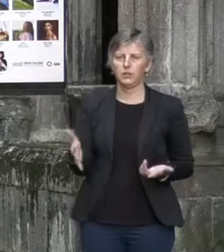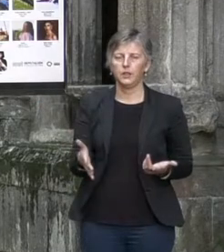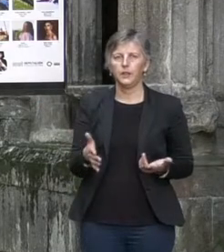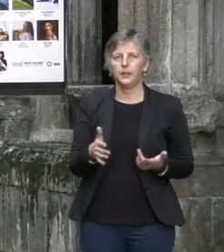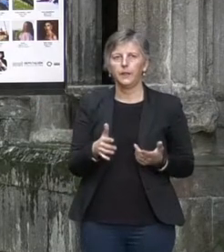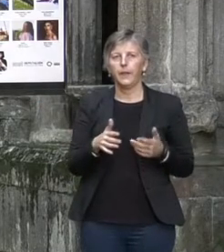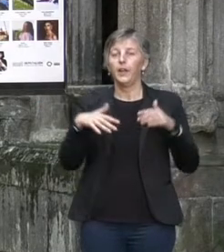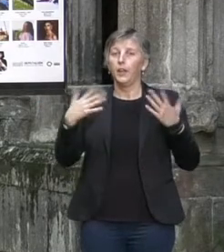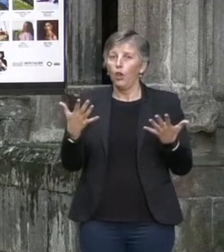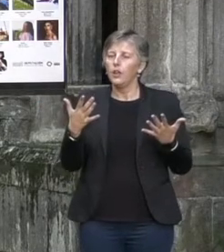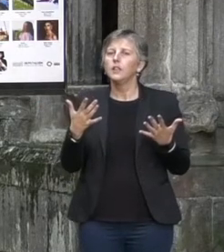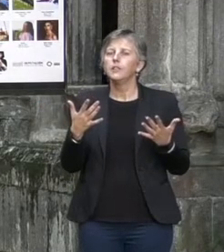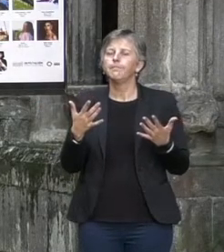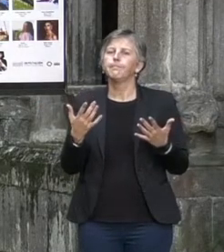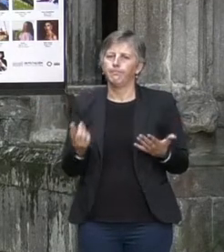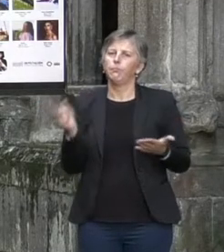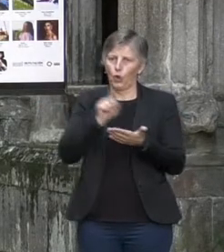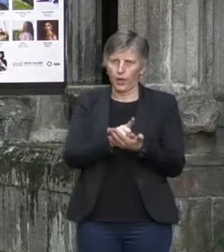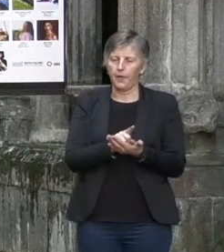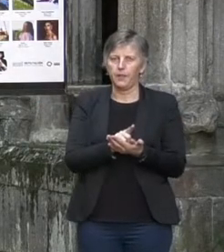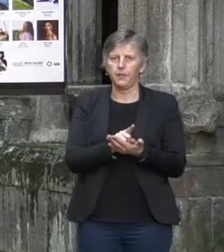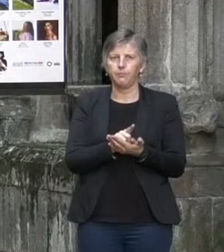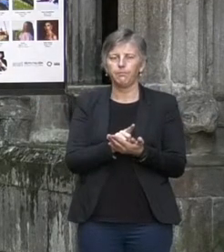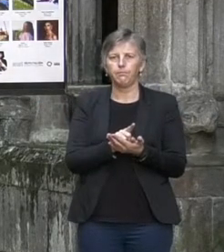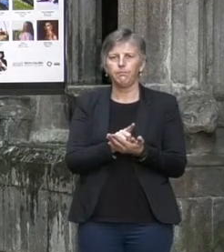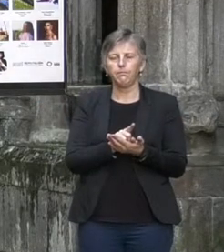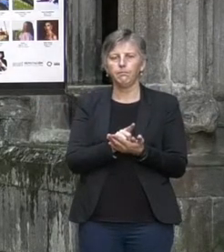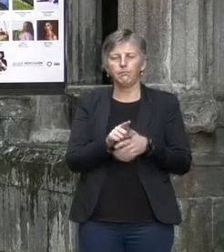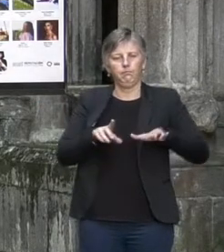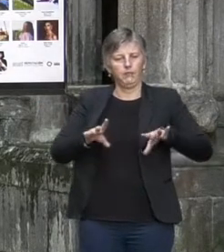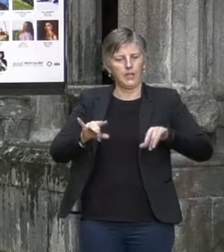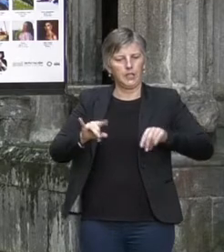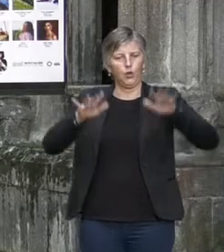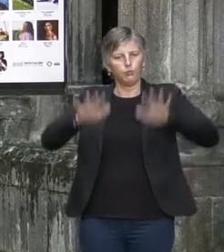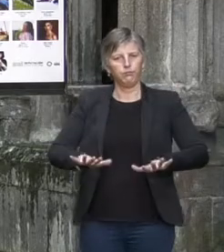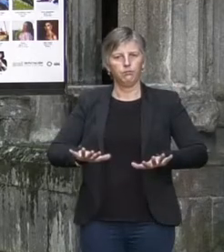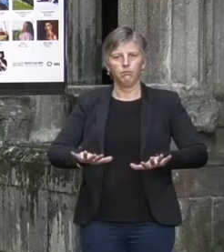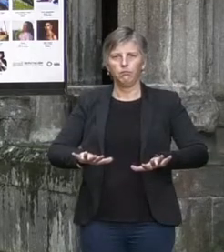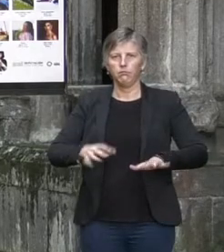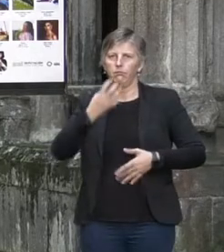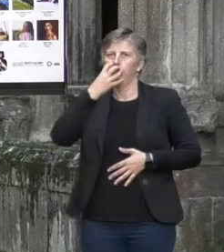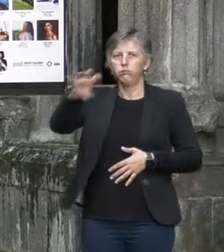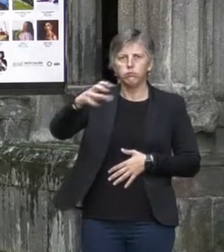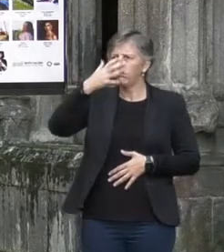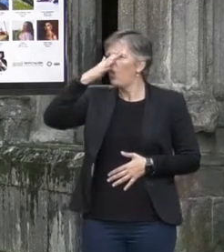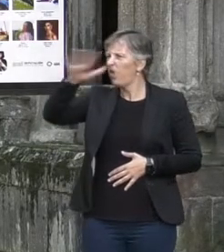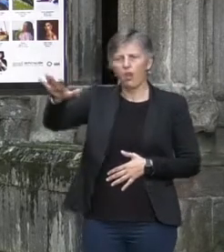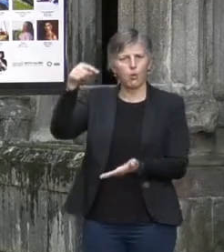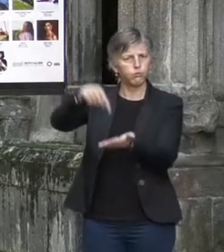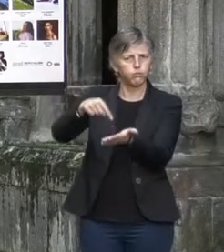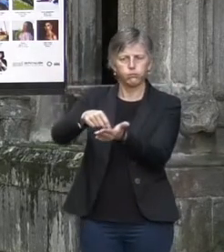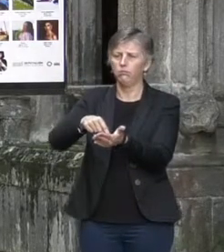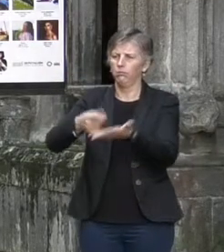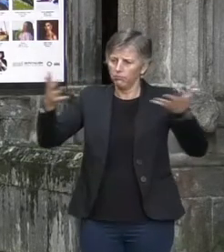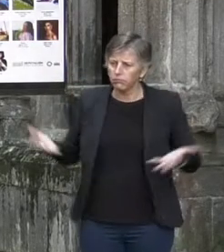Así que voltaremos de novo a estar no territorio denunciando, demandando, promovendo,